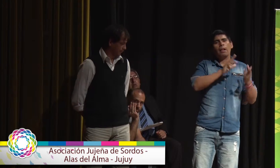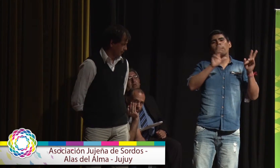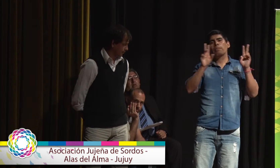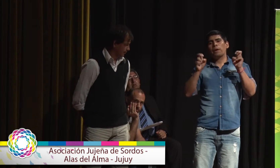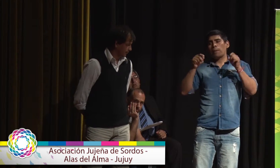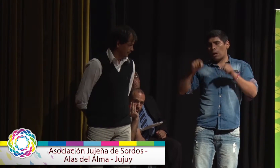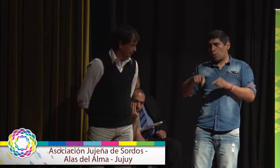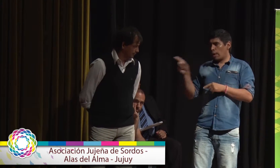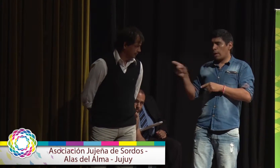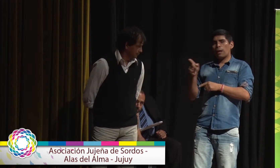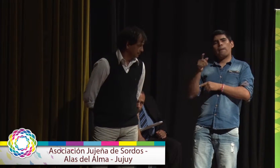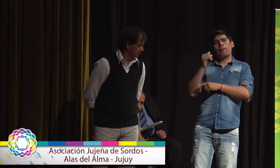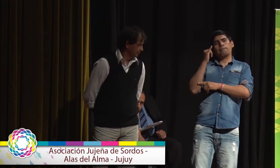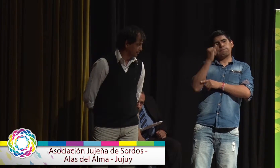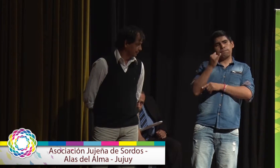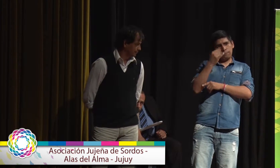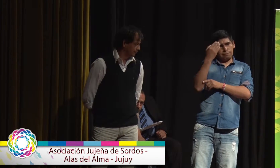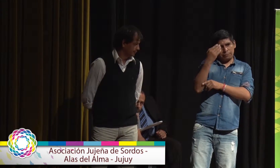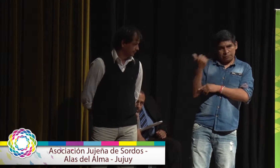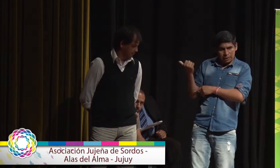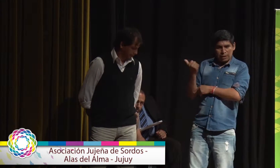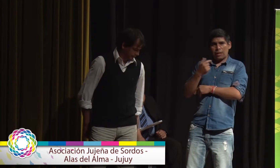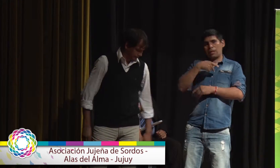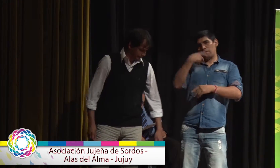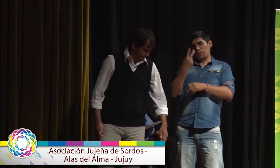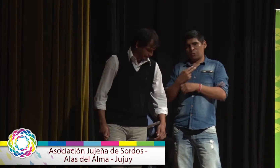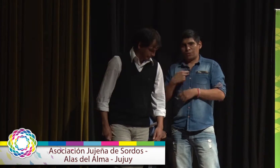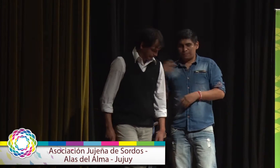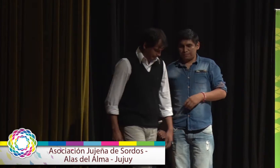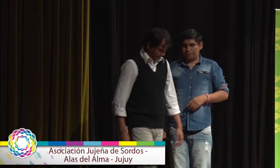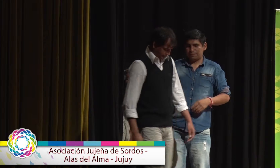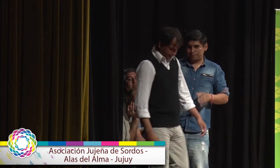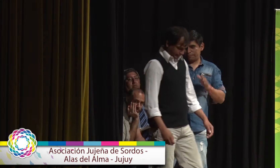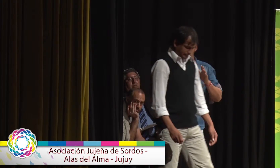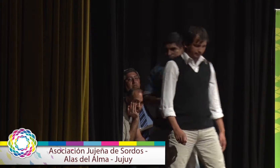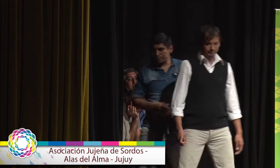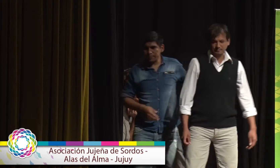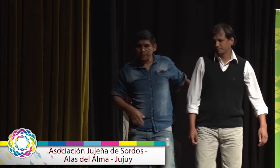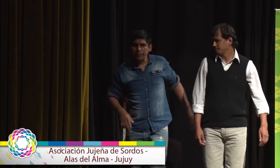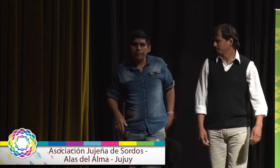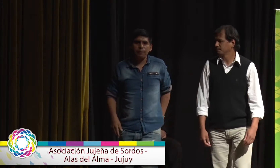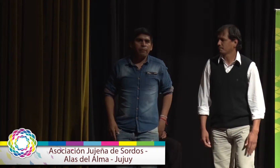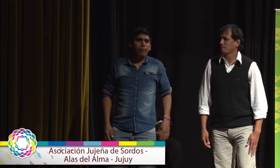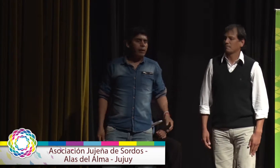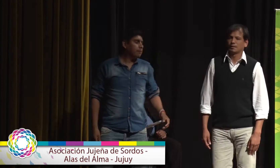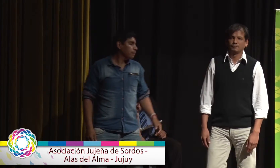nosotros. Bueno, se terminó esto. El tema nuestro empieza Darío.